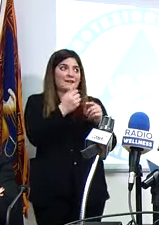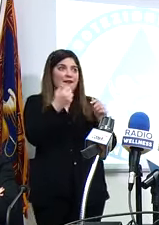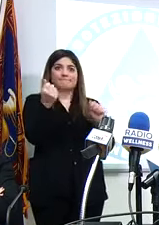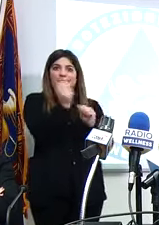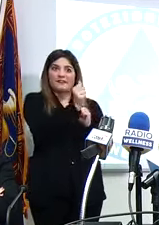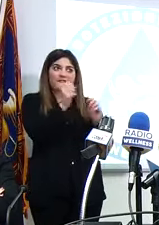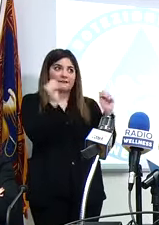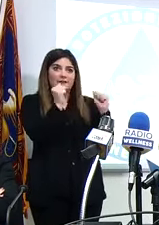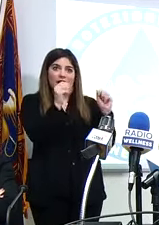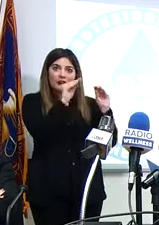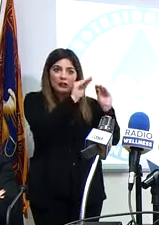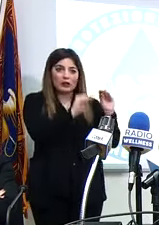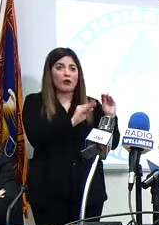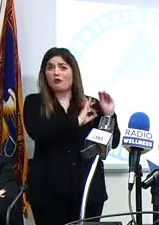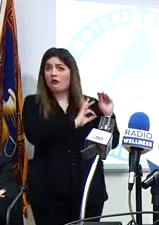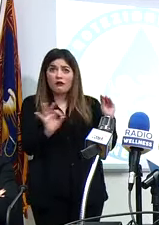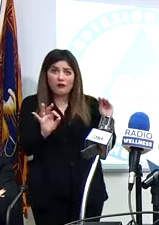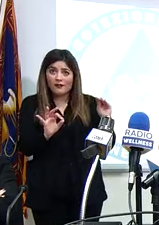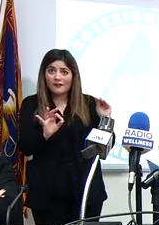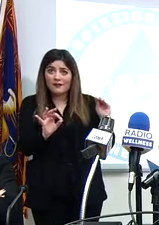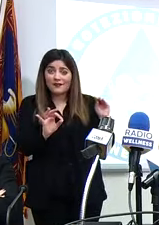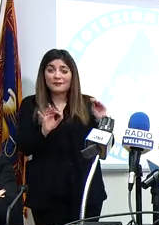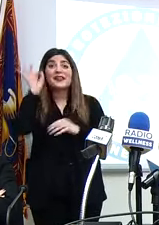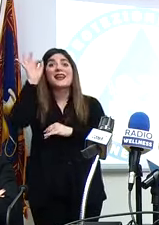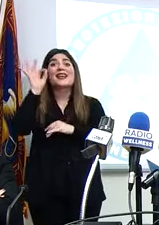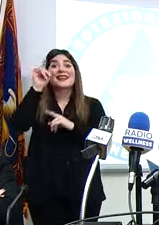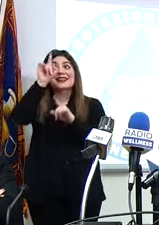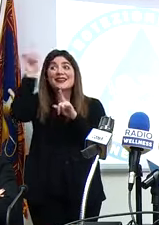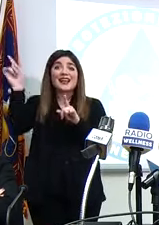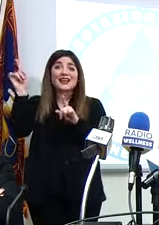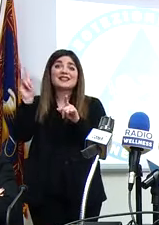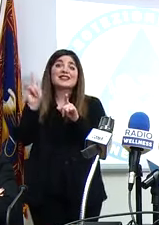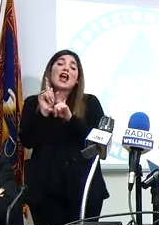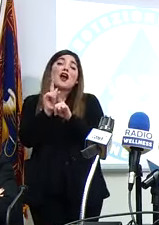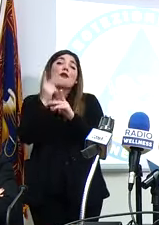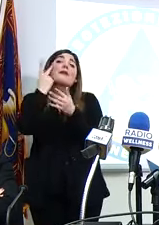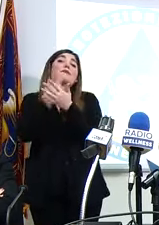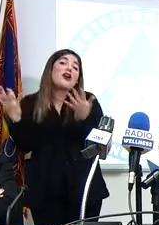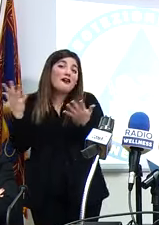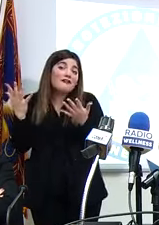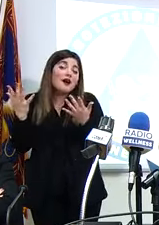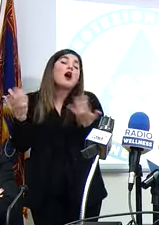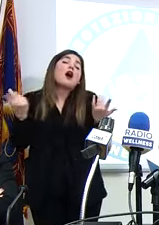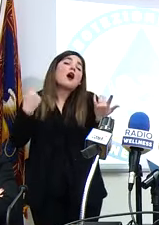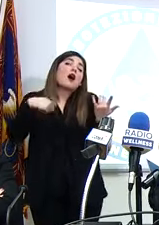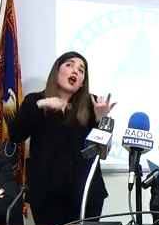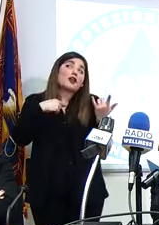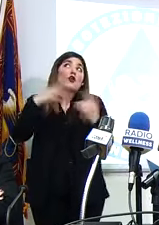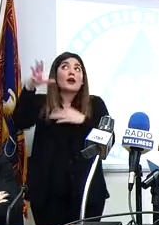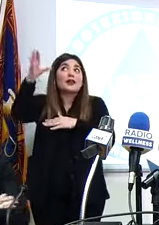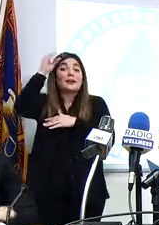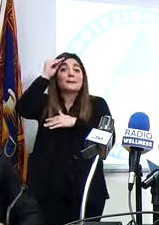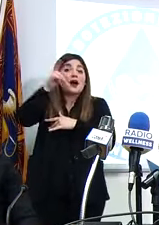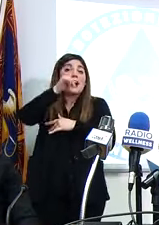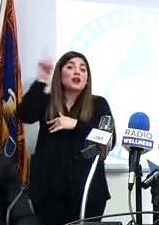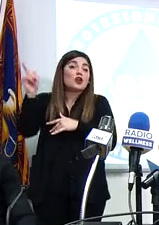gli inglesi in questo momento stanno facendo da cavia, e quindi noi apprenderemo dagli inglesi se